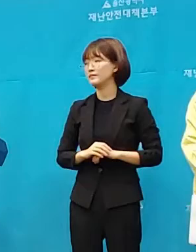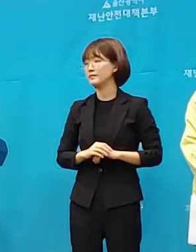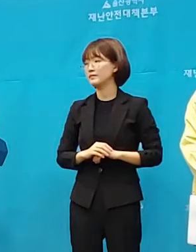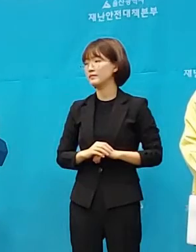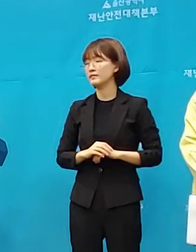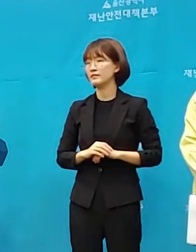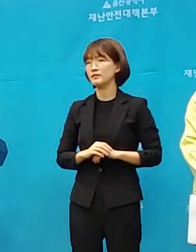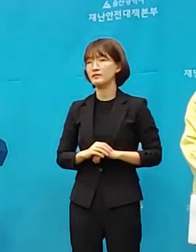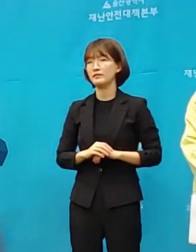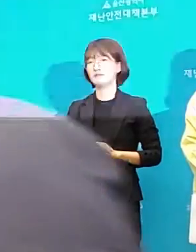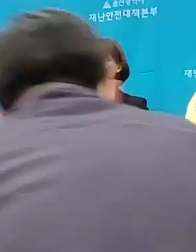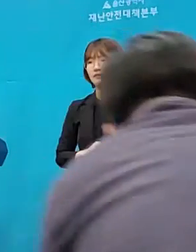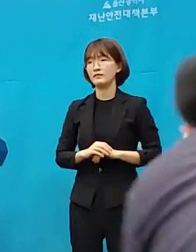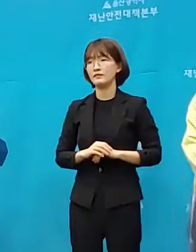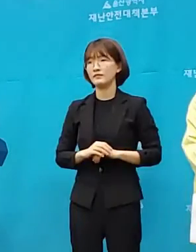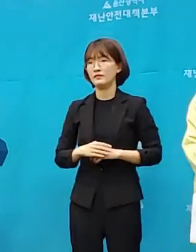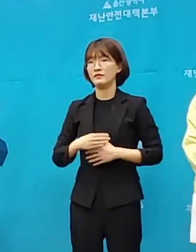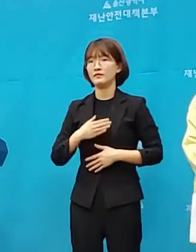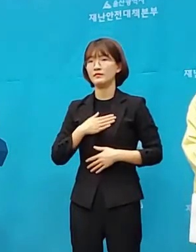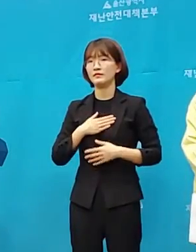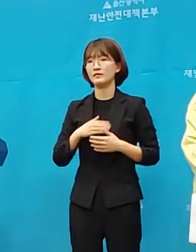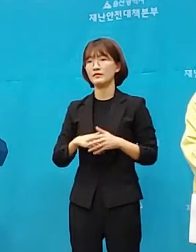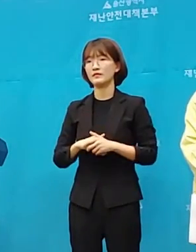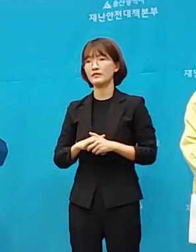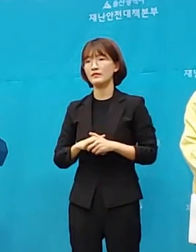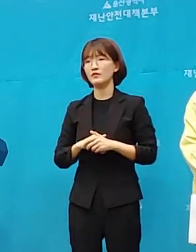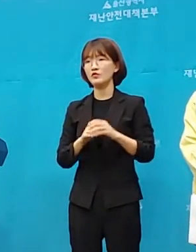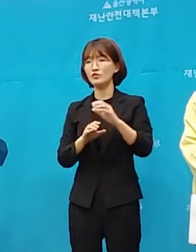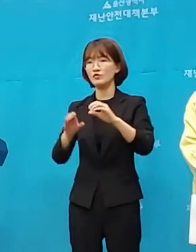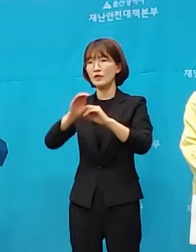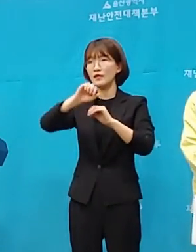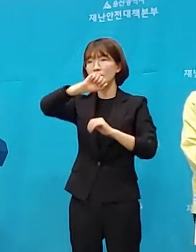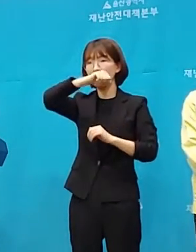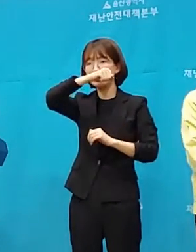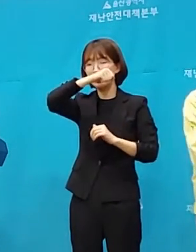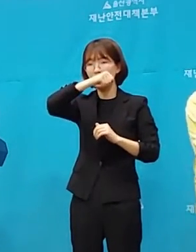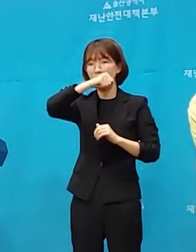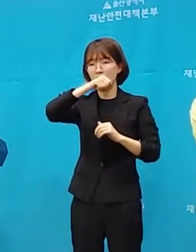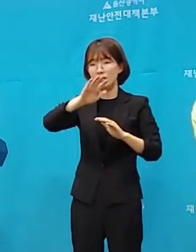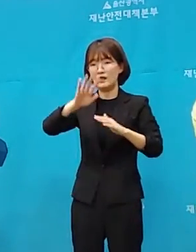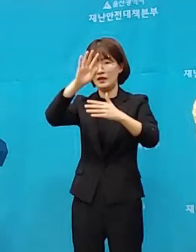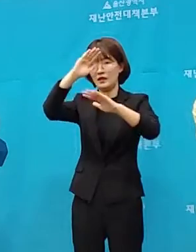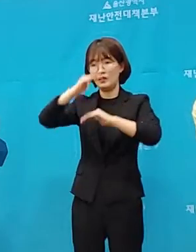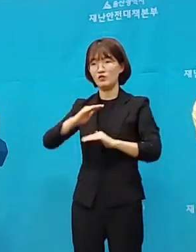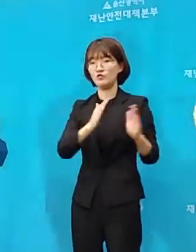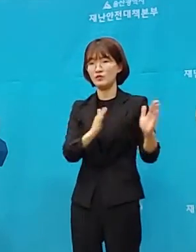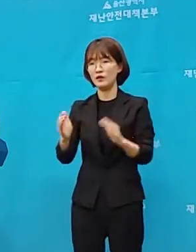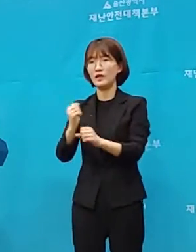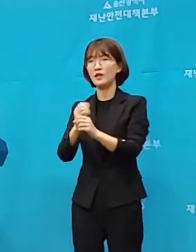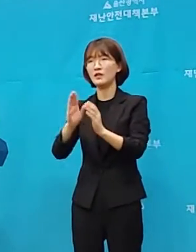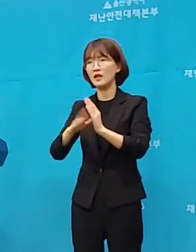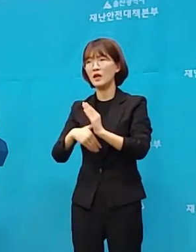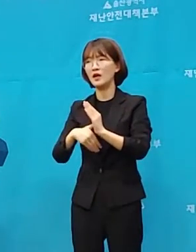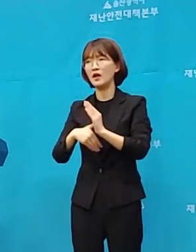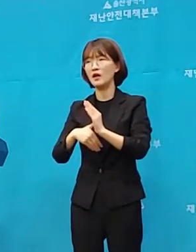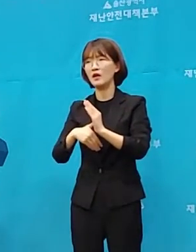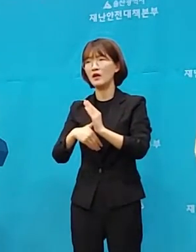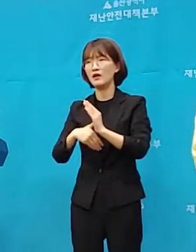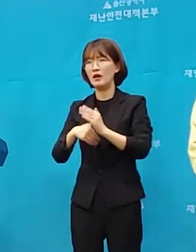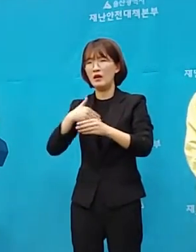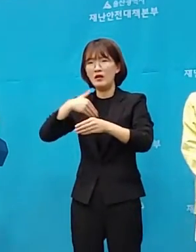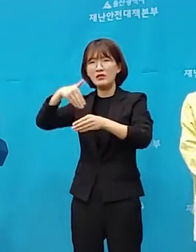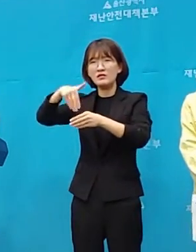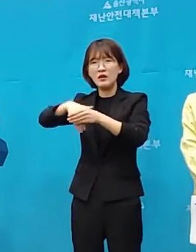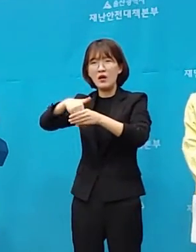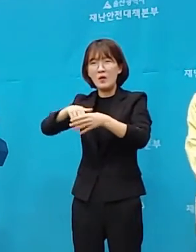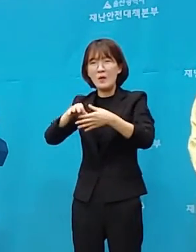네, 저는 이 추가경정 예산 준비하면서 총선을 의식을 한